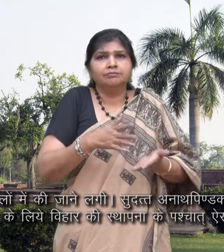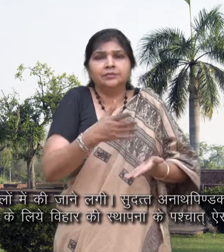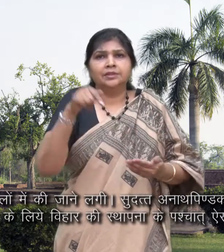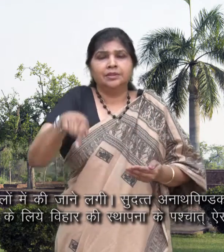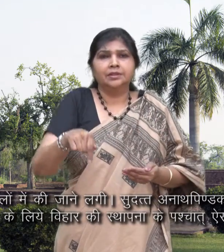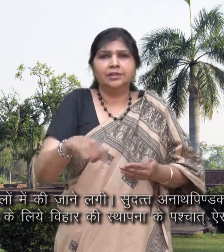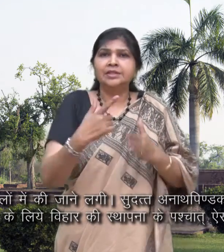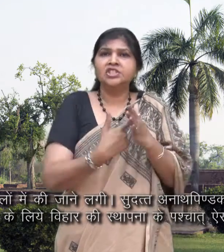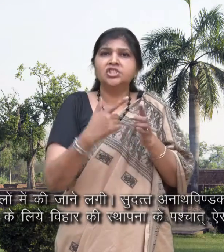जेतवन में